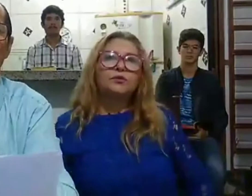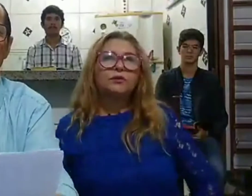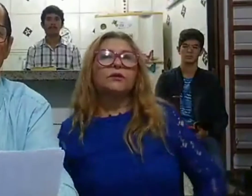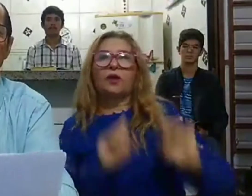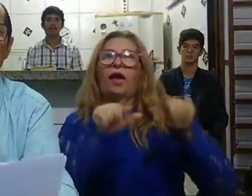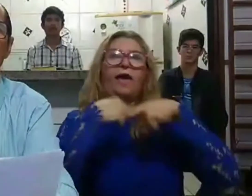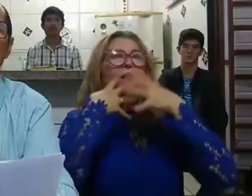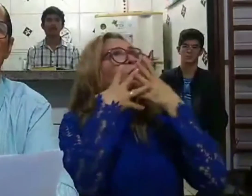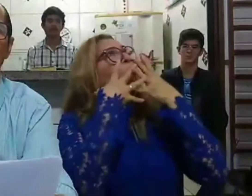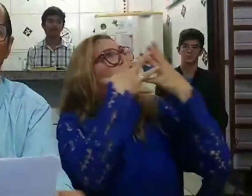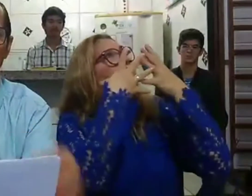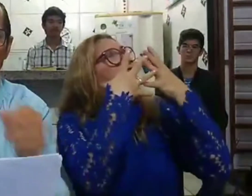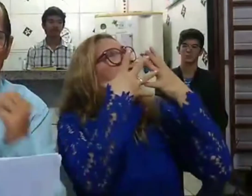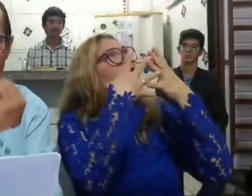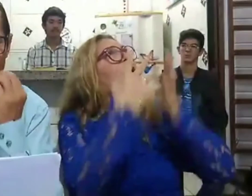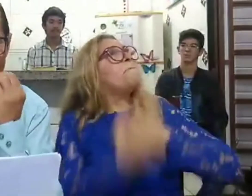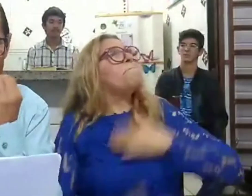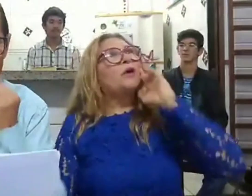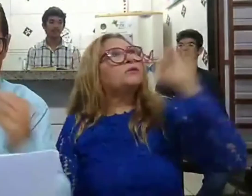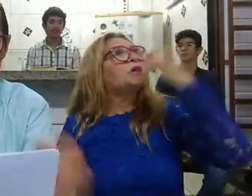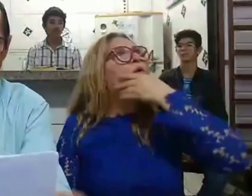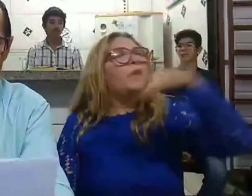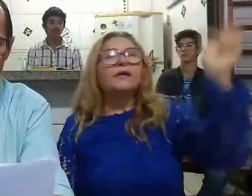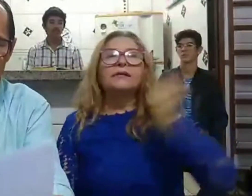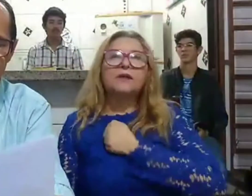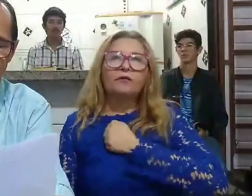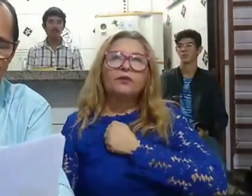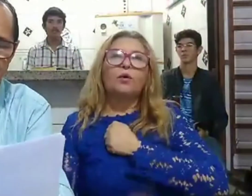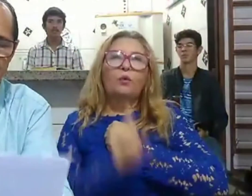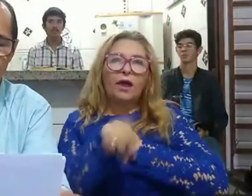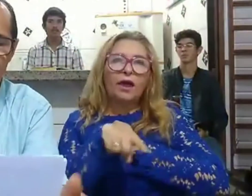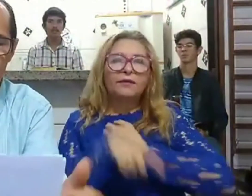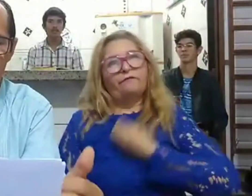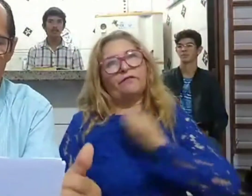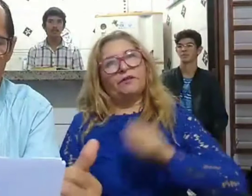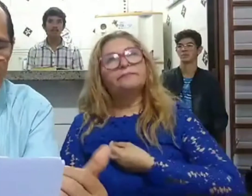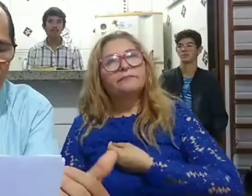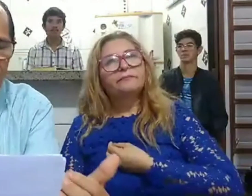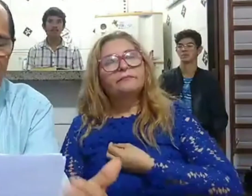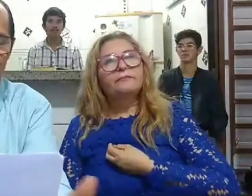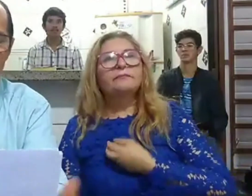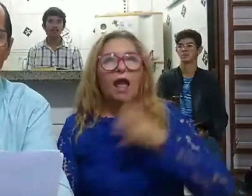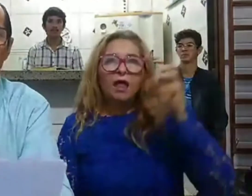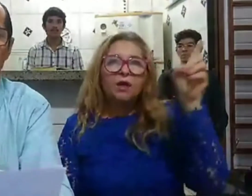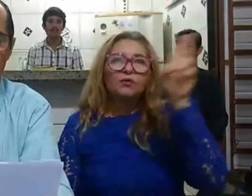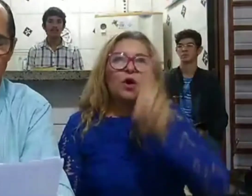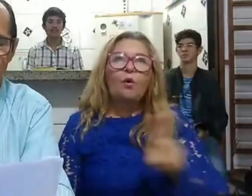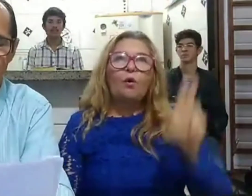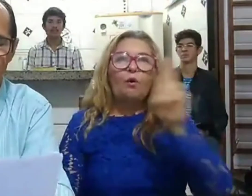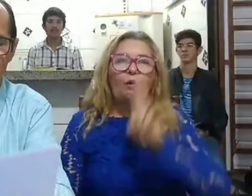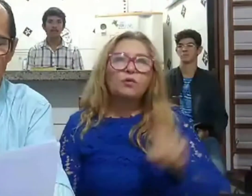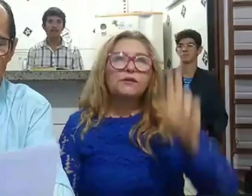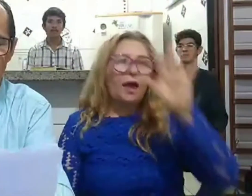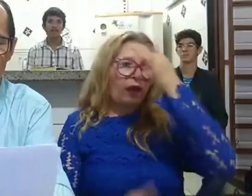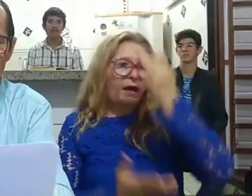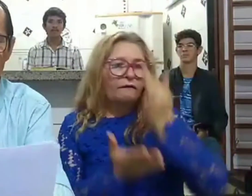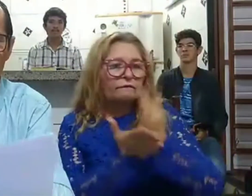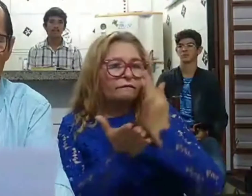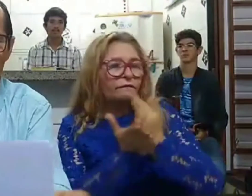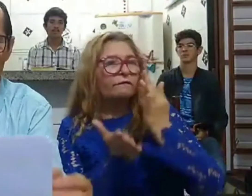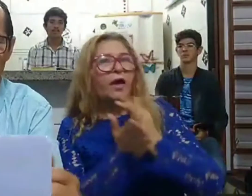o confesse como Senhor e Salvador da sua vida. É o que Deus usa para chamar aqueles